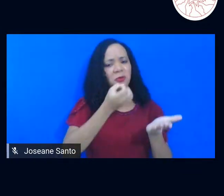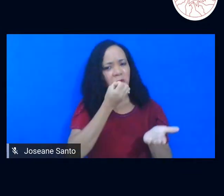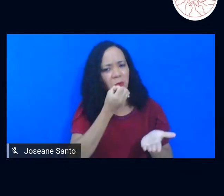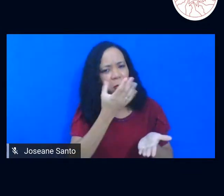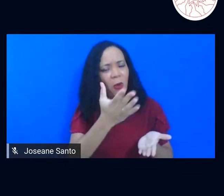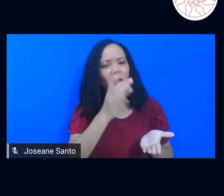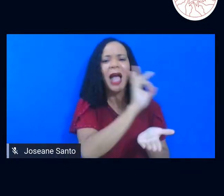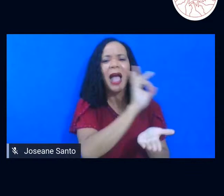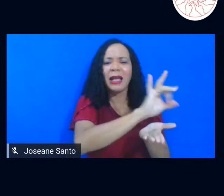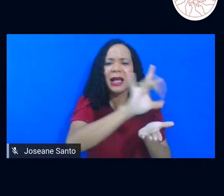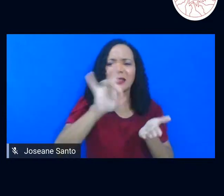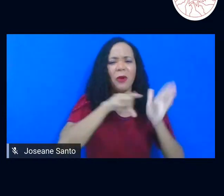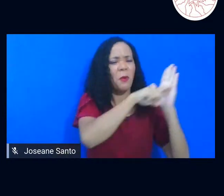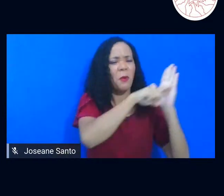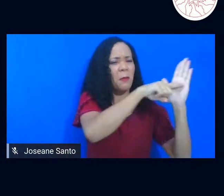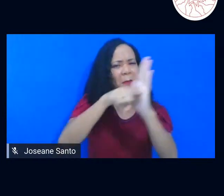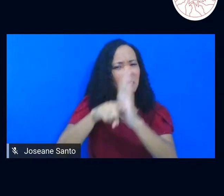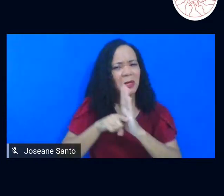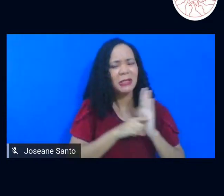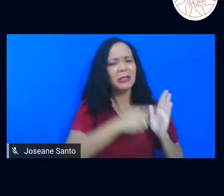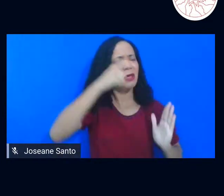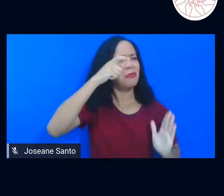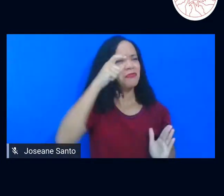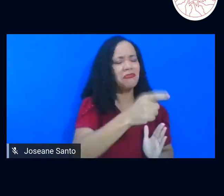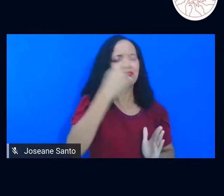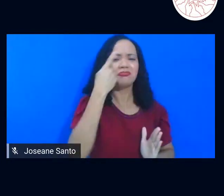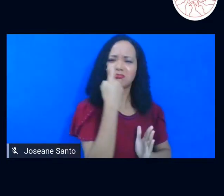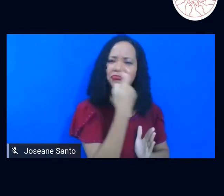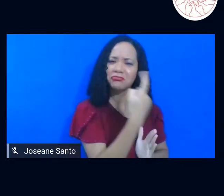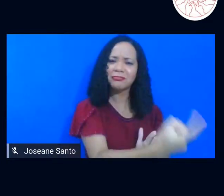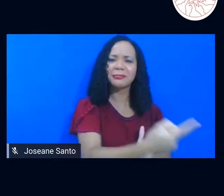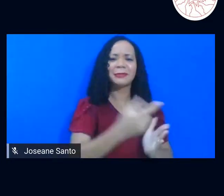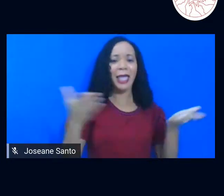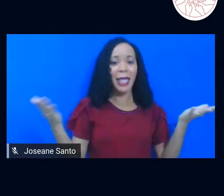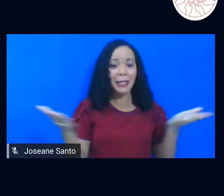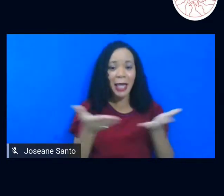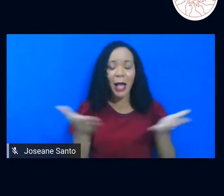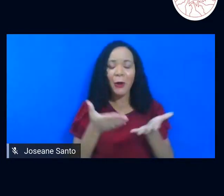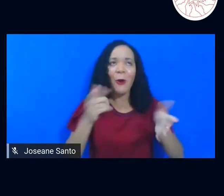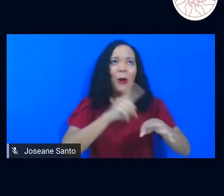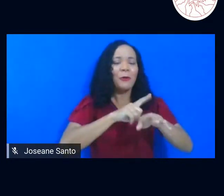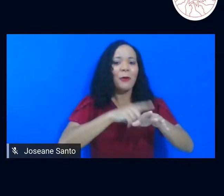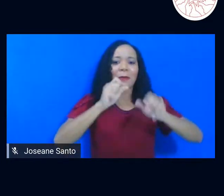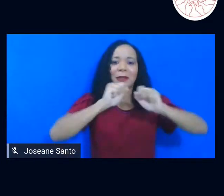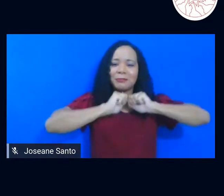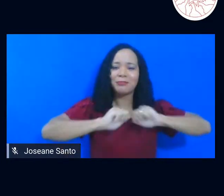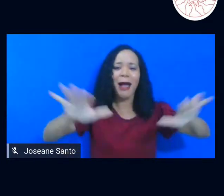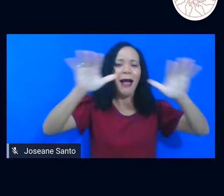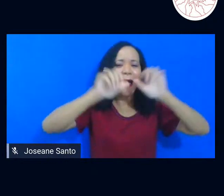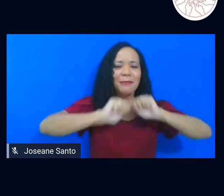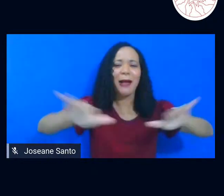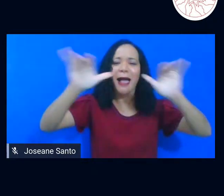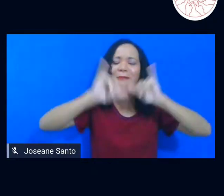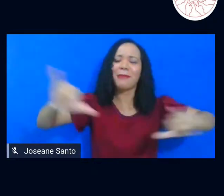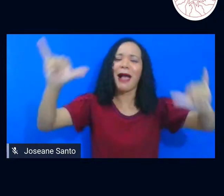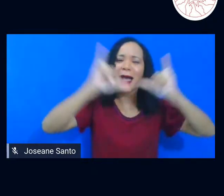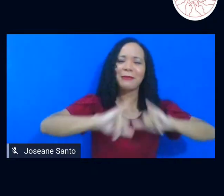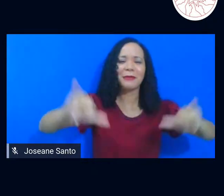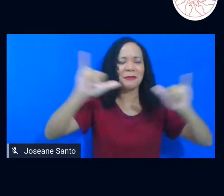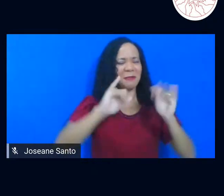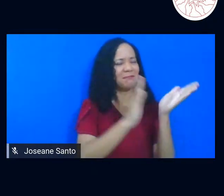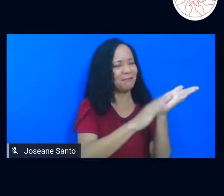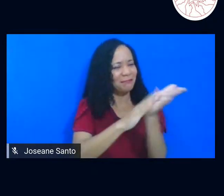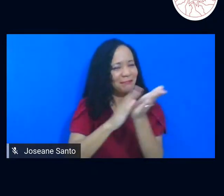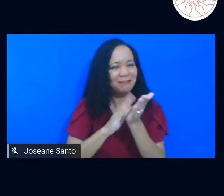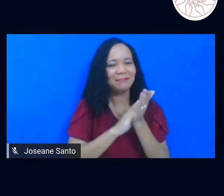participaram na publicação do livro. Foi um livro riquíssimo e muito interessante as temáticas apresentadas. Então,